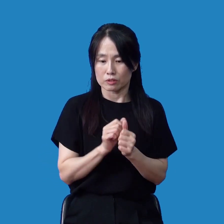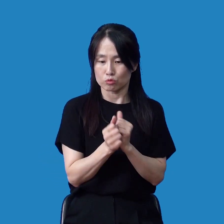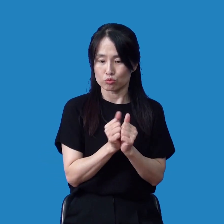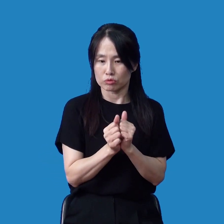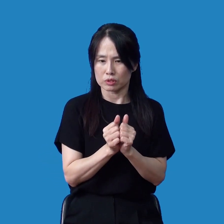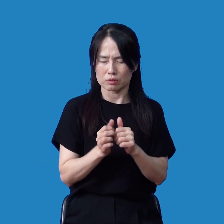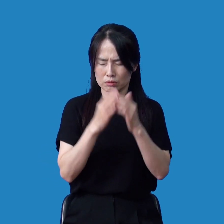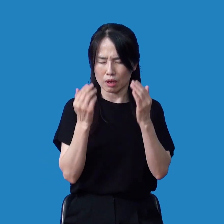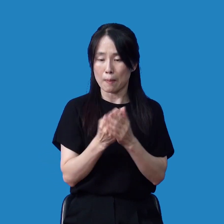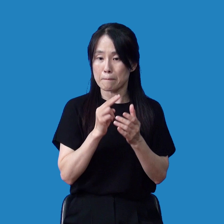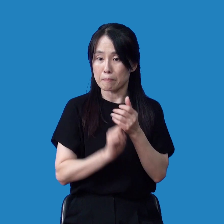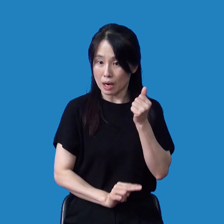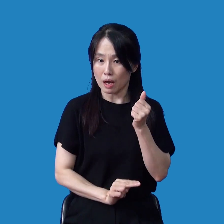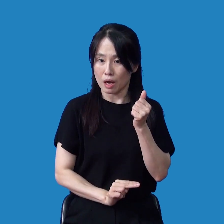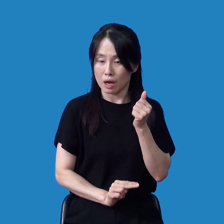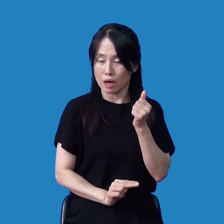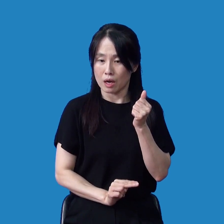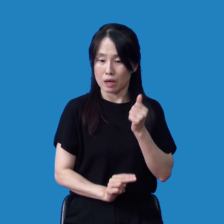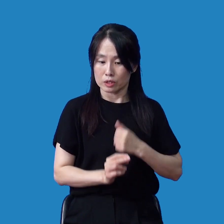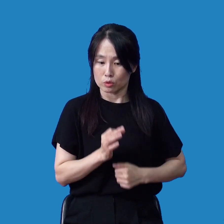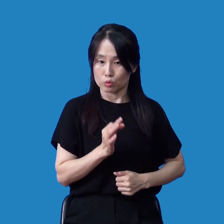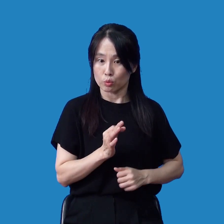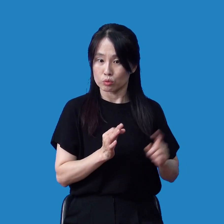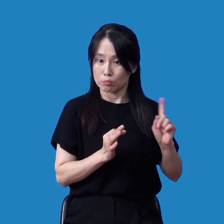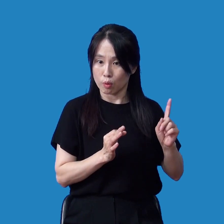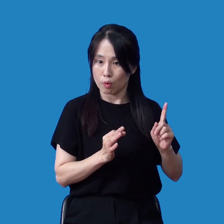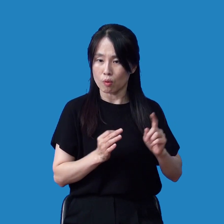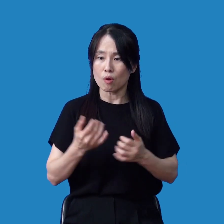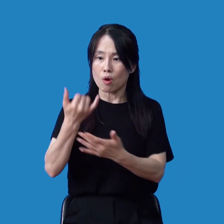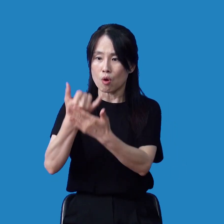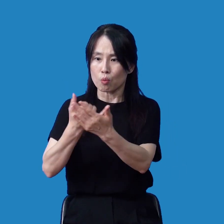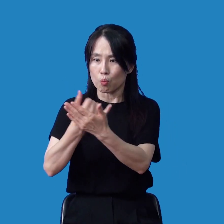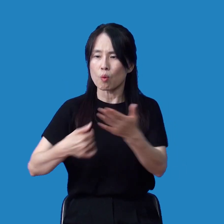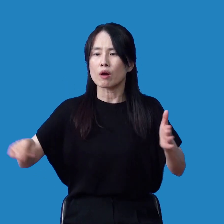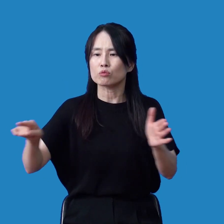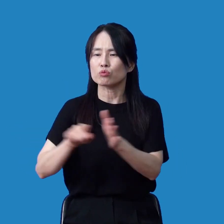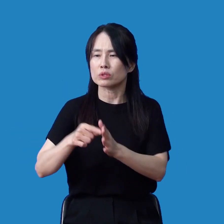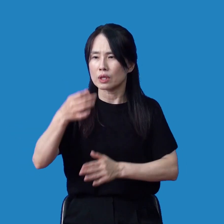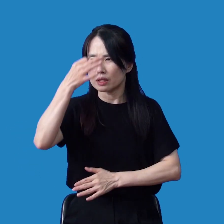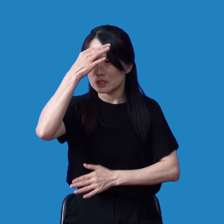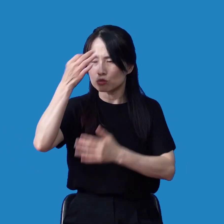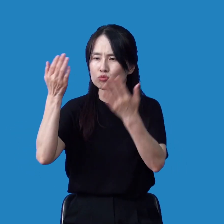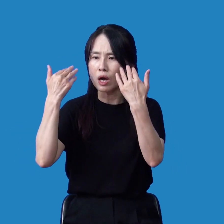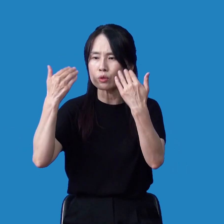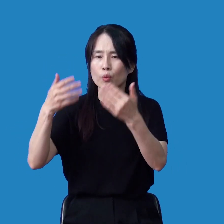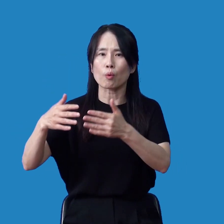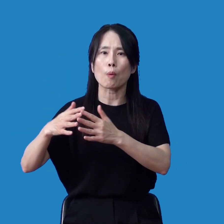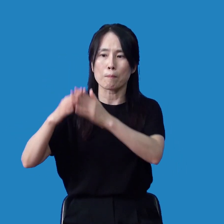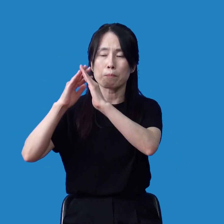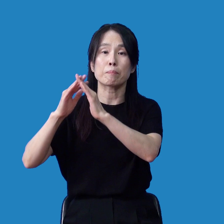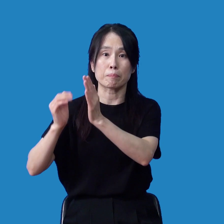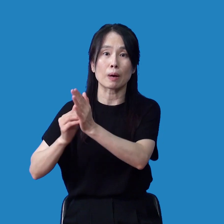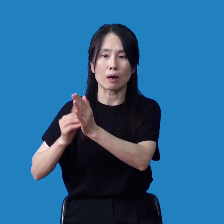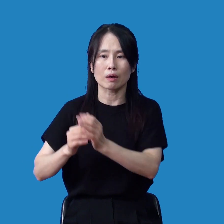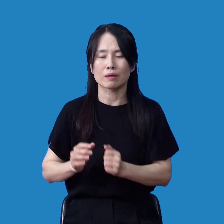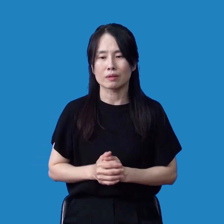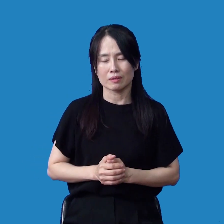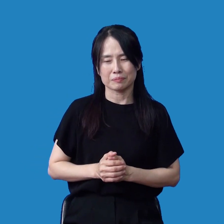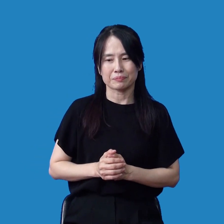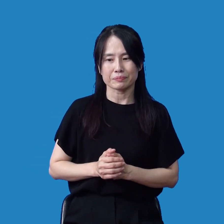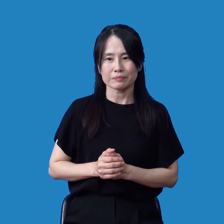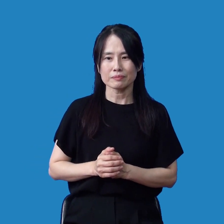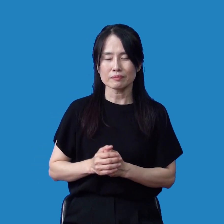다 처분을 해서 큰 고아들을 위한 기술학교를 만들었습니다. 그래서 그 돈으로